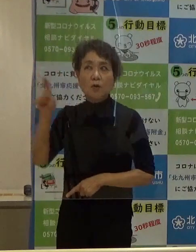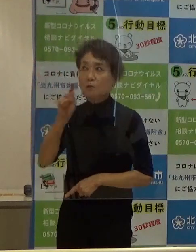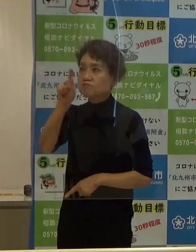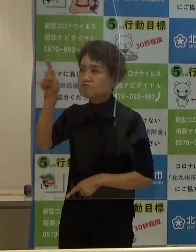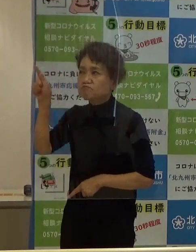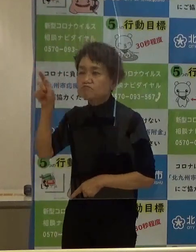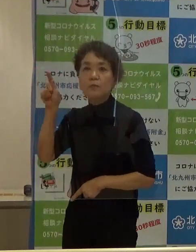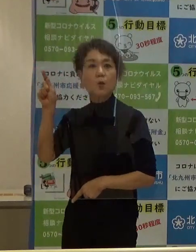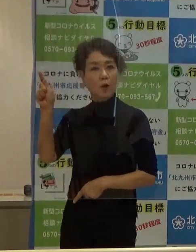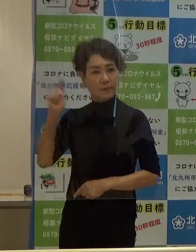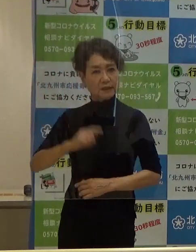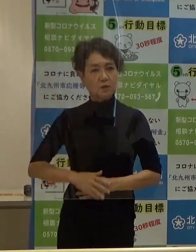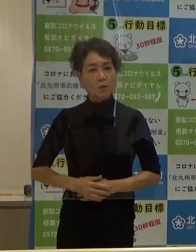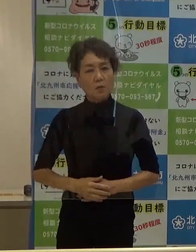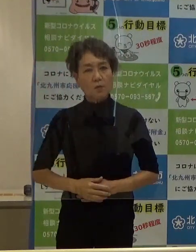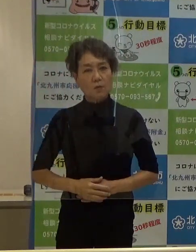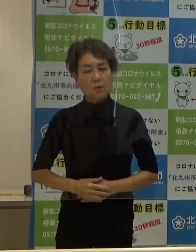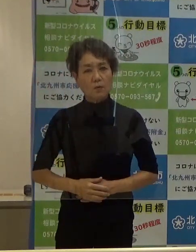ましても、